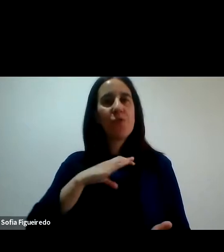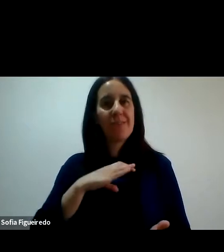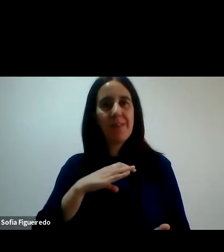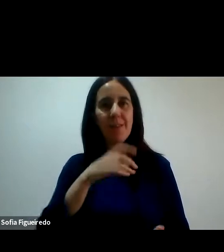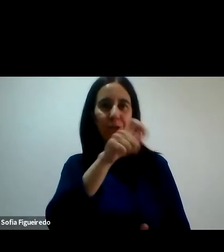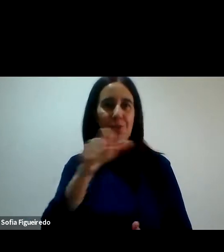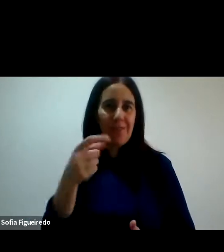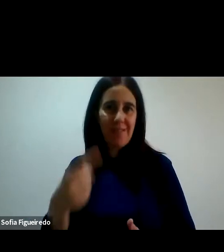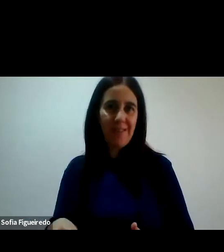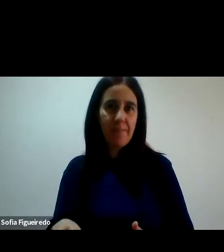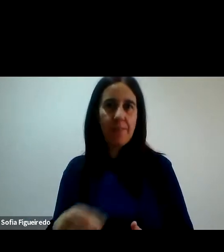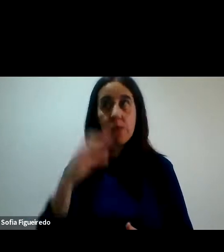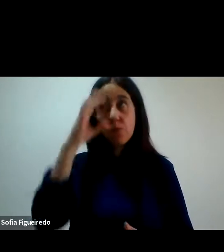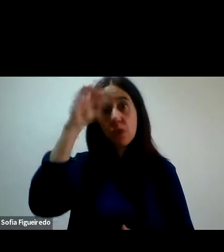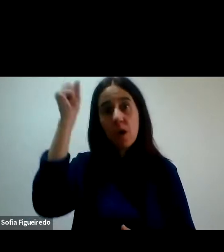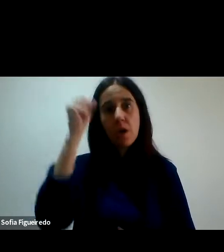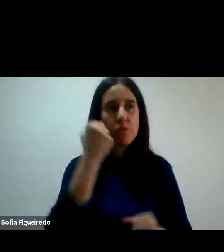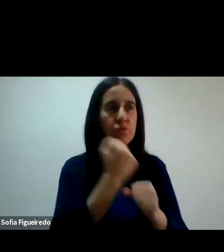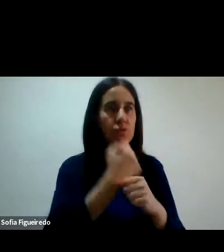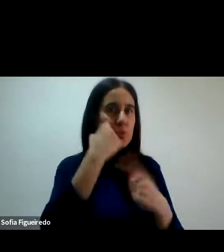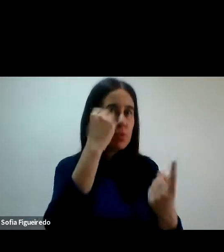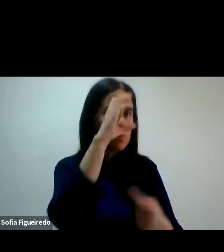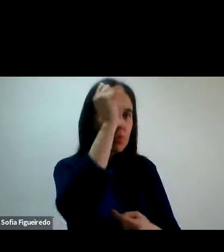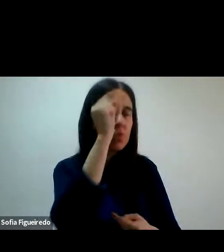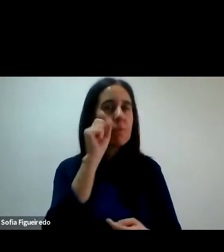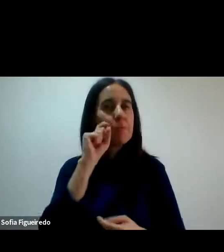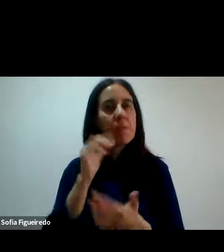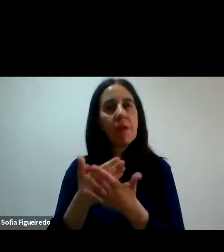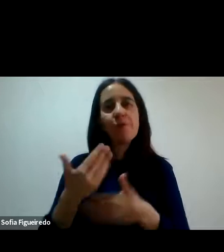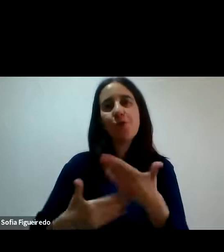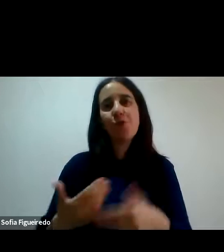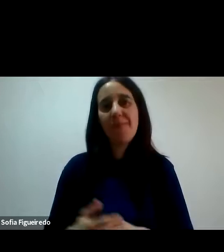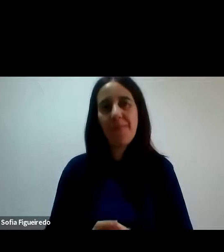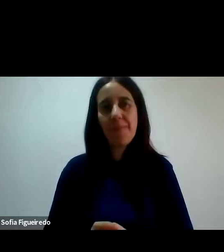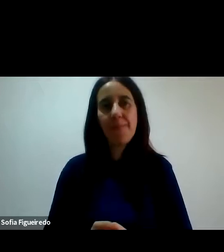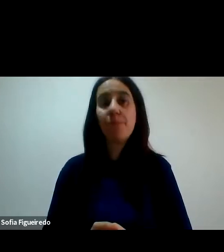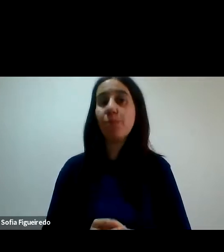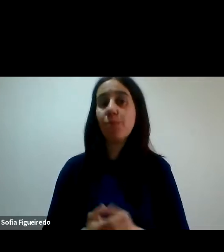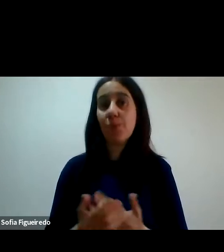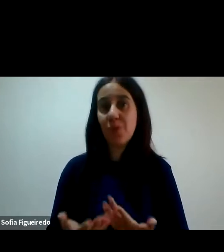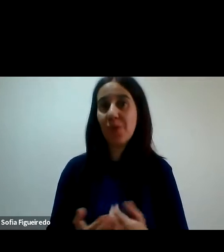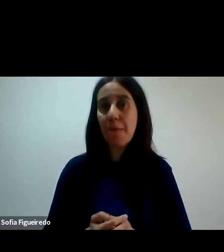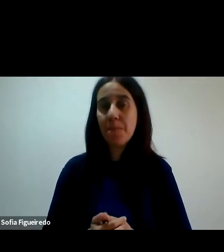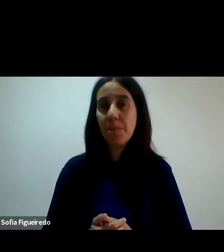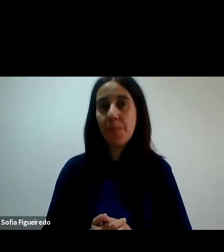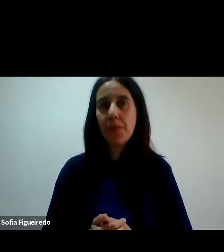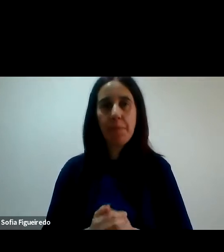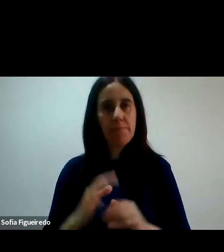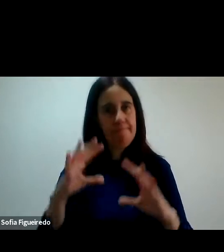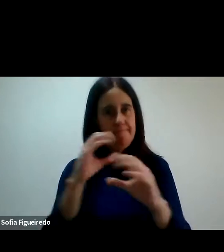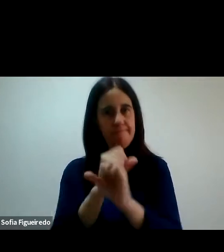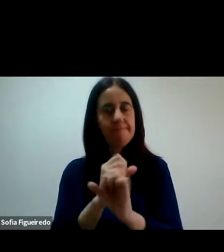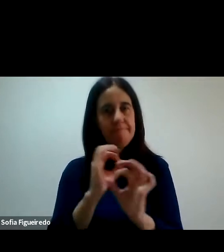pessoas têm no Estado, nos serviços públicos e garantir que funciona. Portanto, para concluir e para